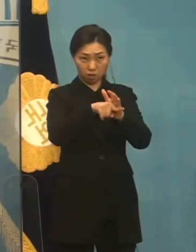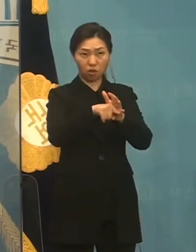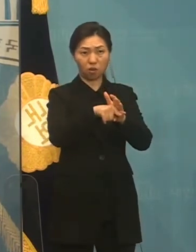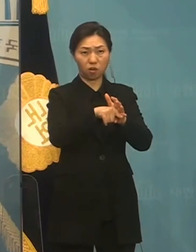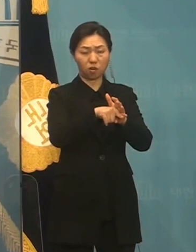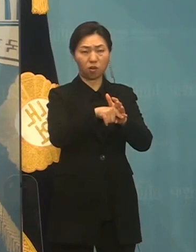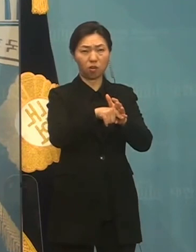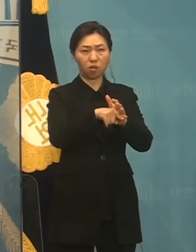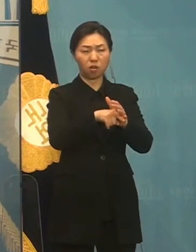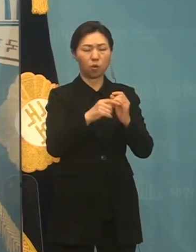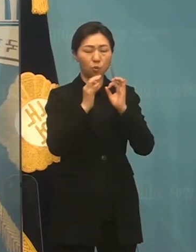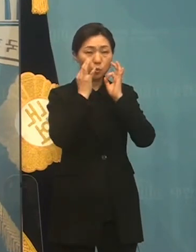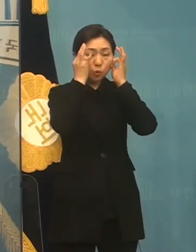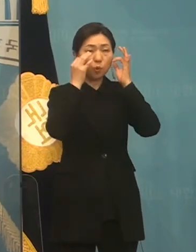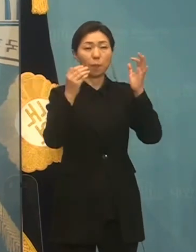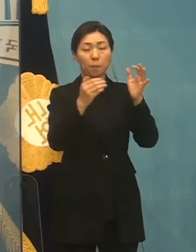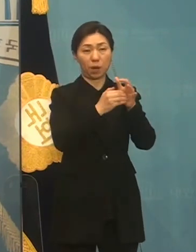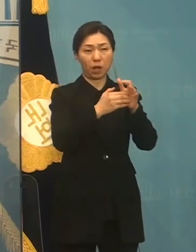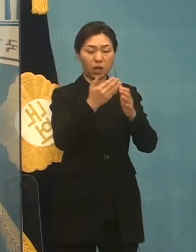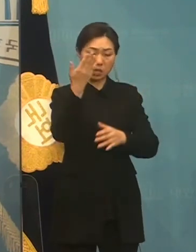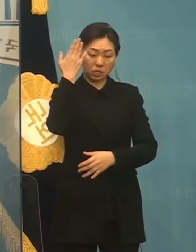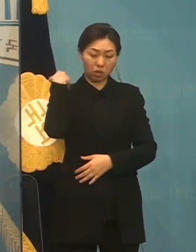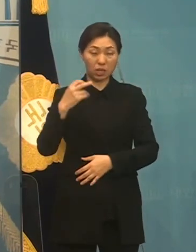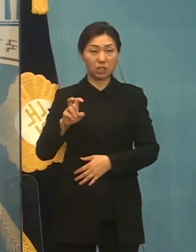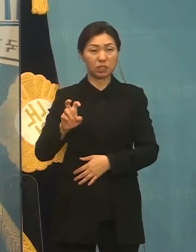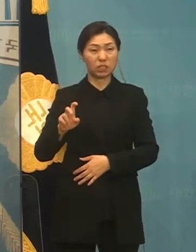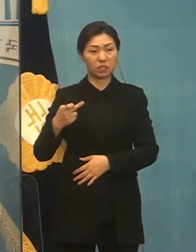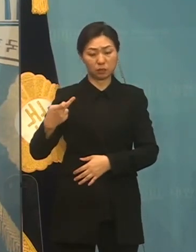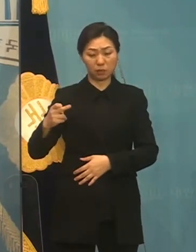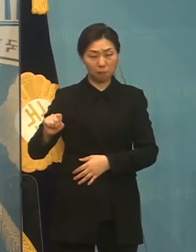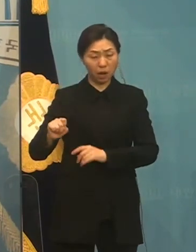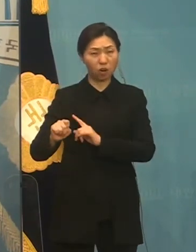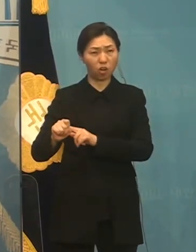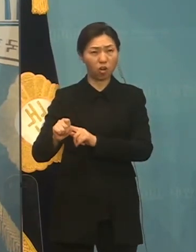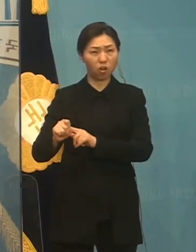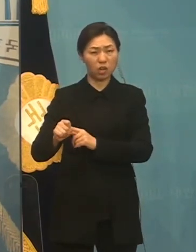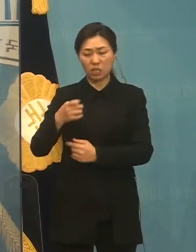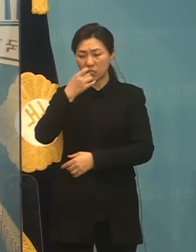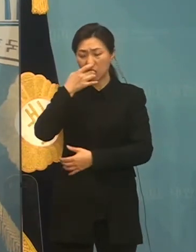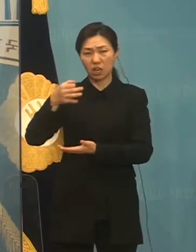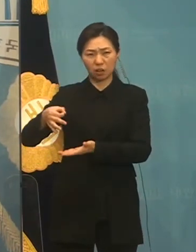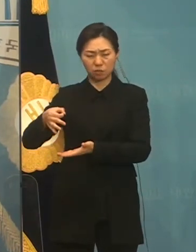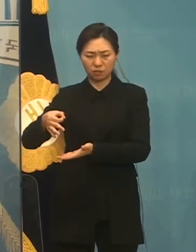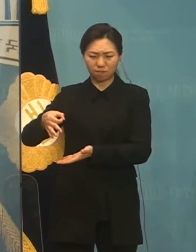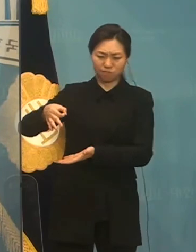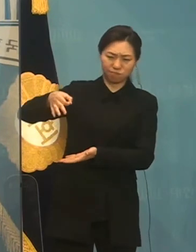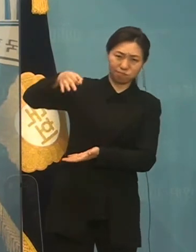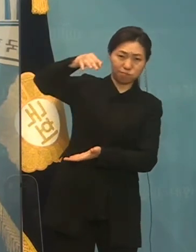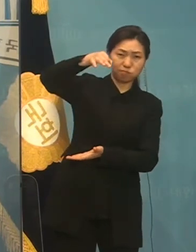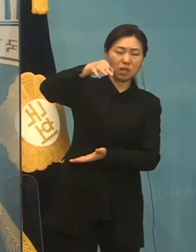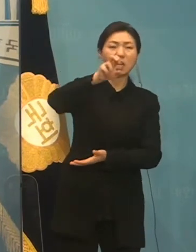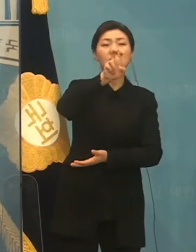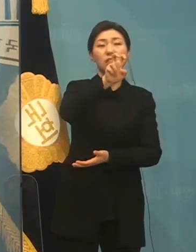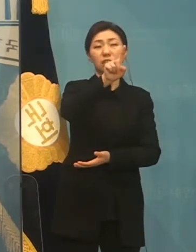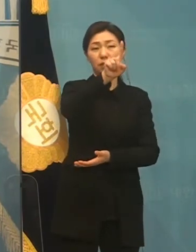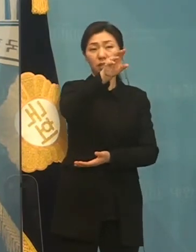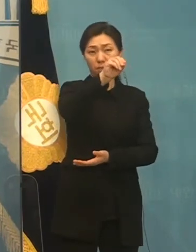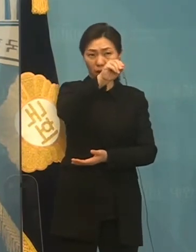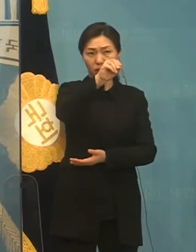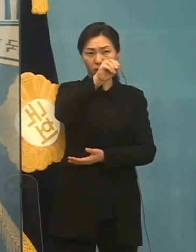말 12만 9천 원까지 폭락했던 쌀값을 21만 원대까지 끌어올리며 정상화시킬 수